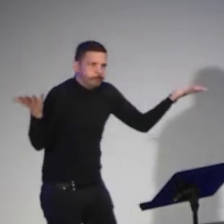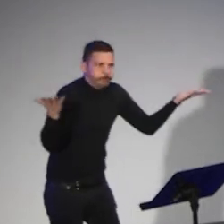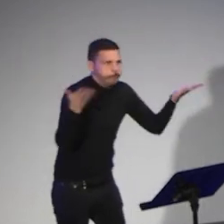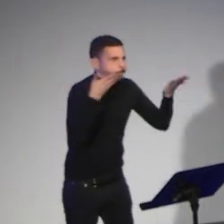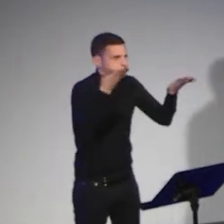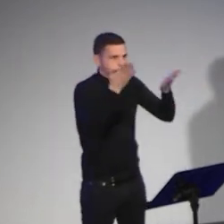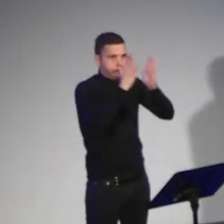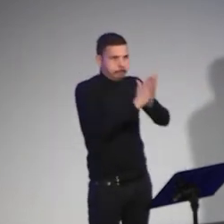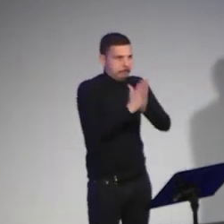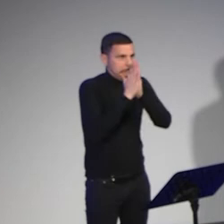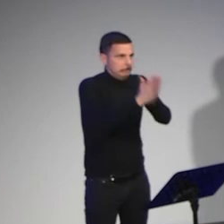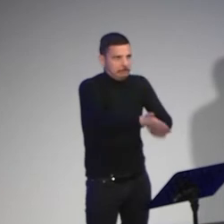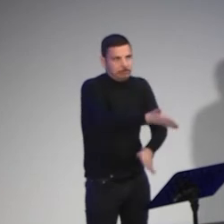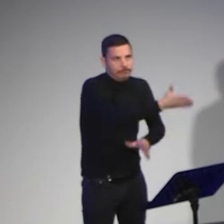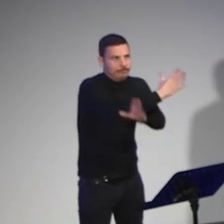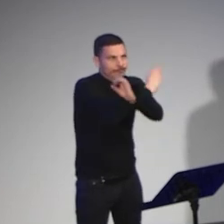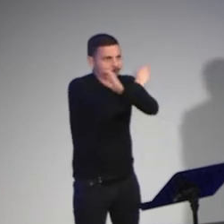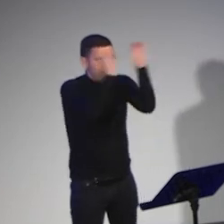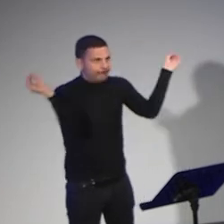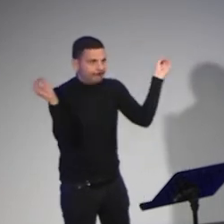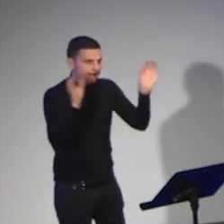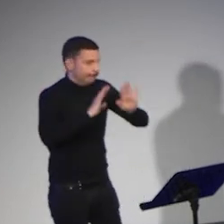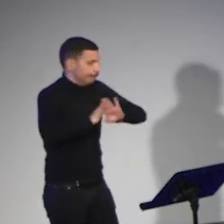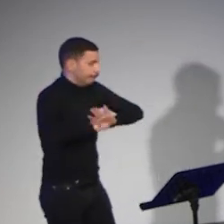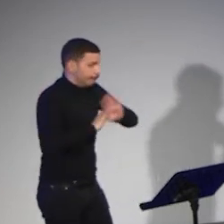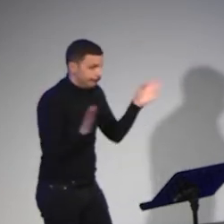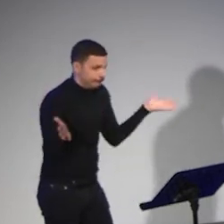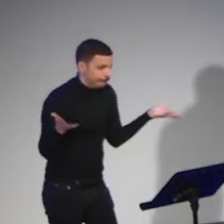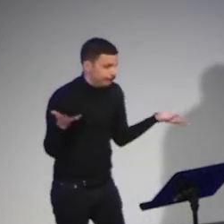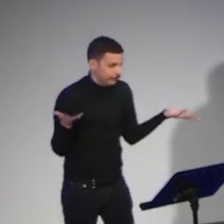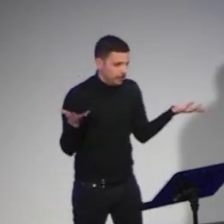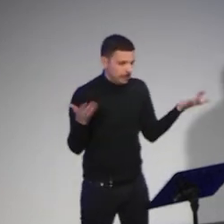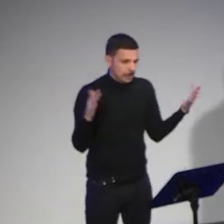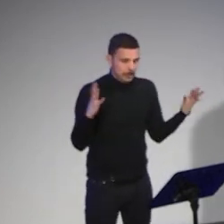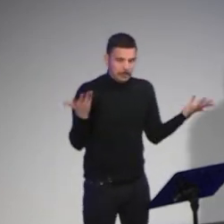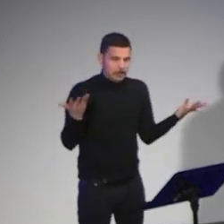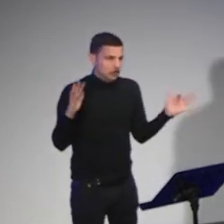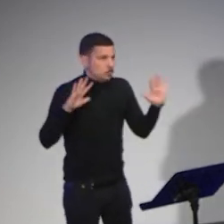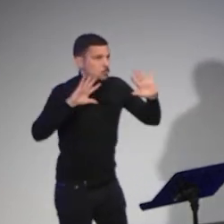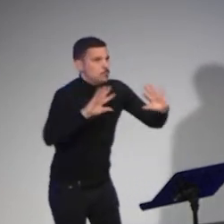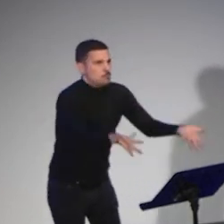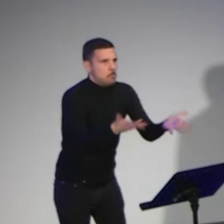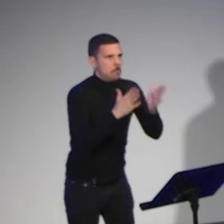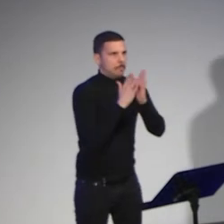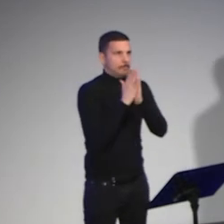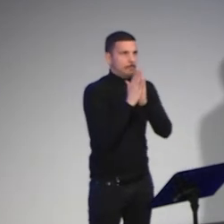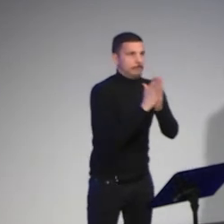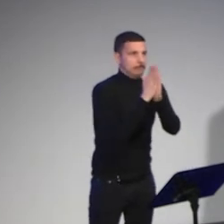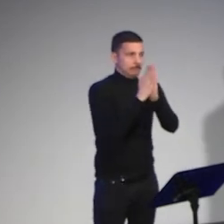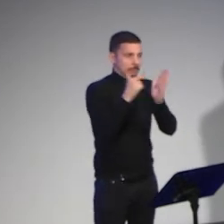regarde une fois. Il murmura, « Allez, s'il te plaît, allez ».